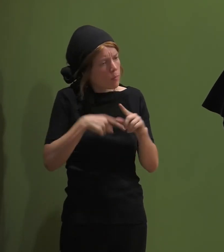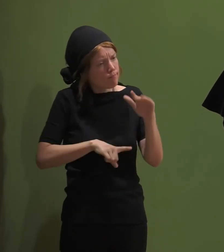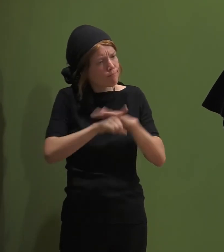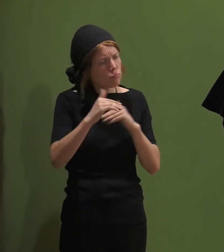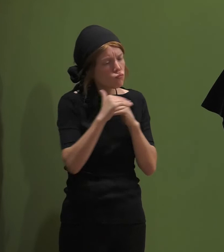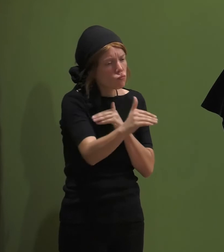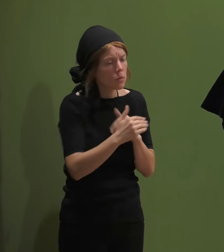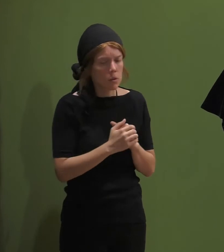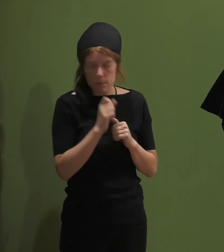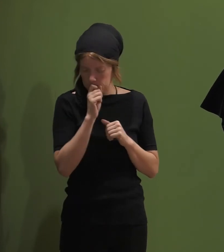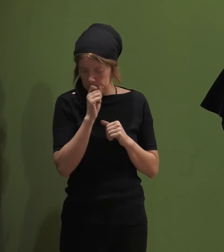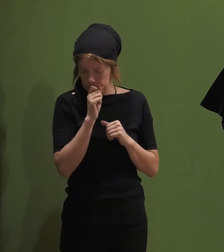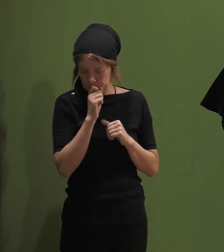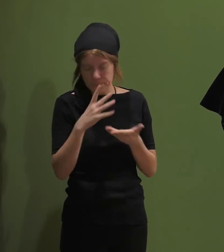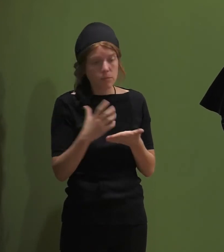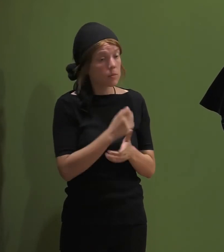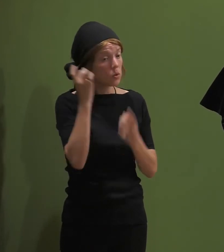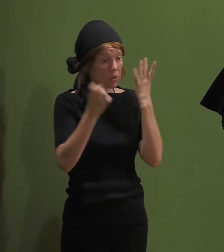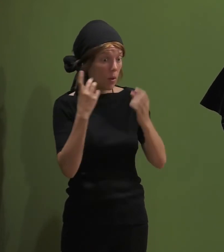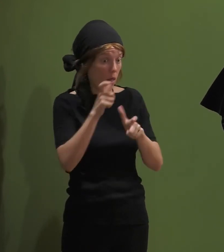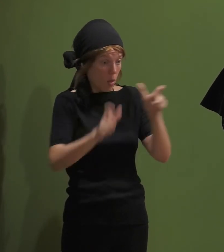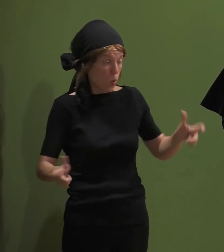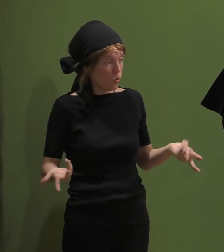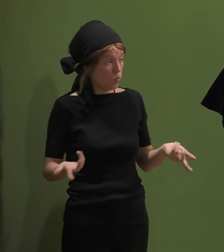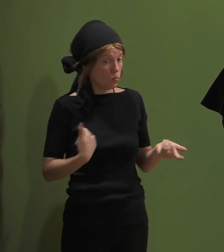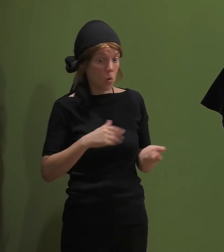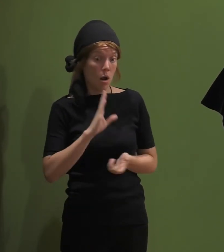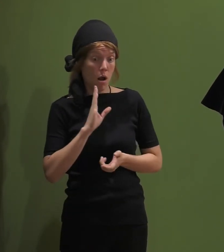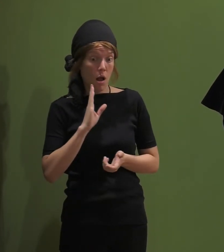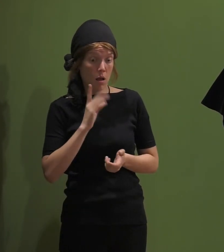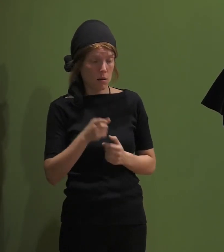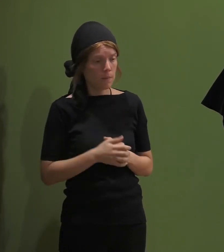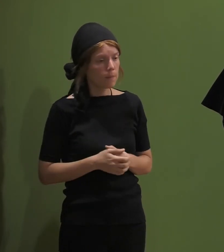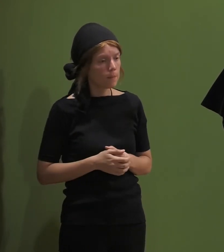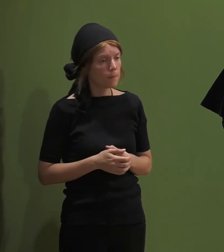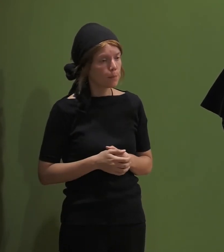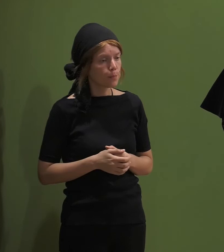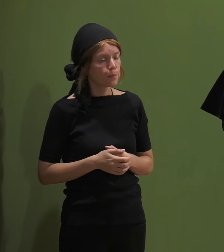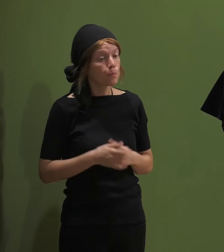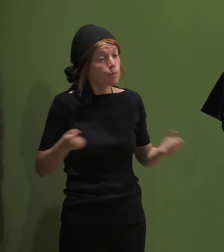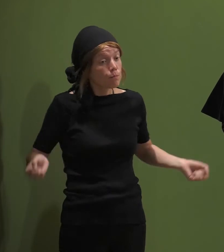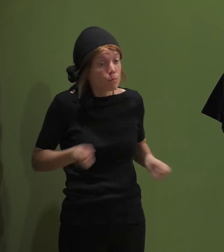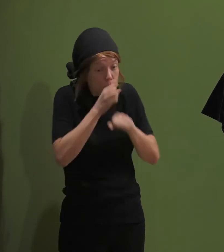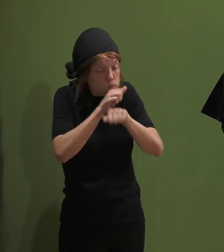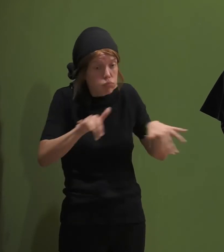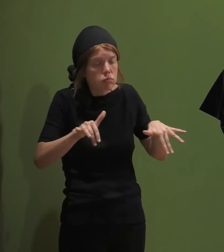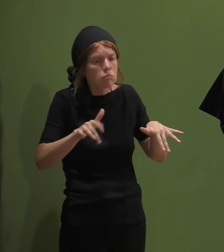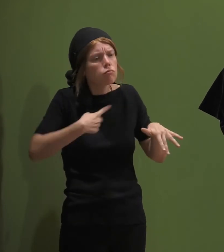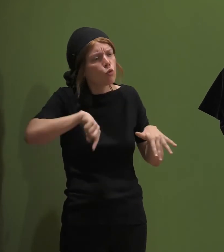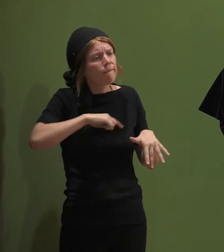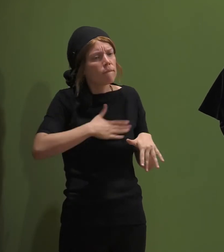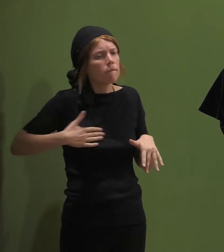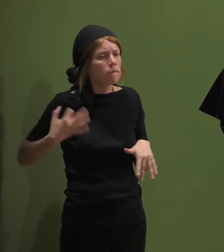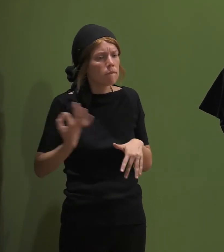desarrollo sostenible que implican a todas las actividades humanas, como bien nos ha indicado el conferenciante, anuncio que estamos en disposición